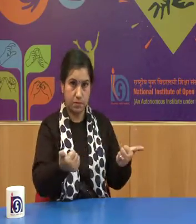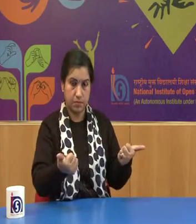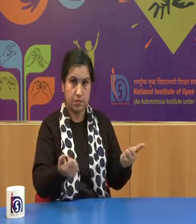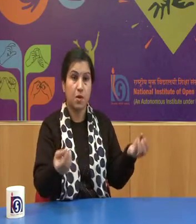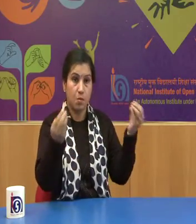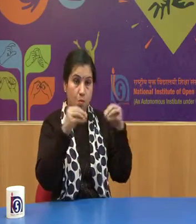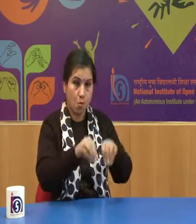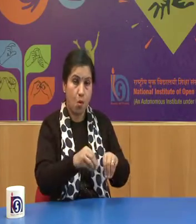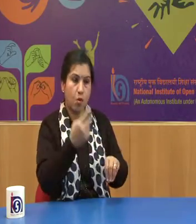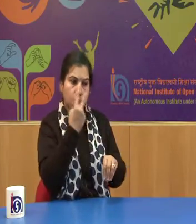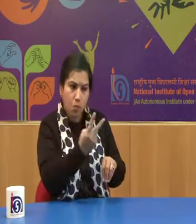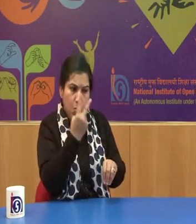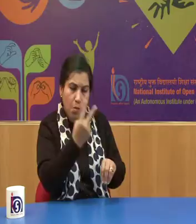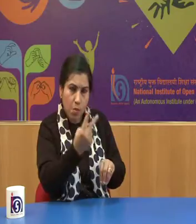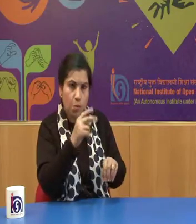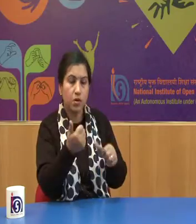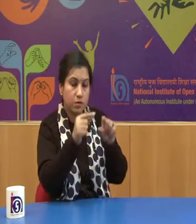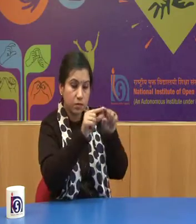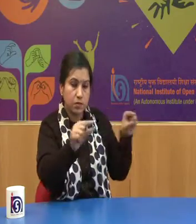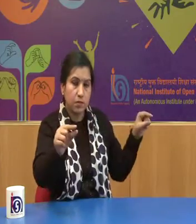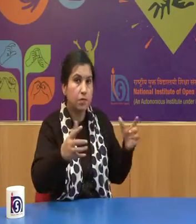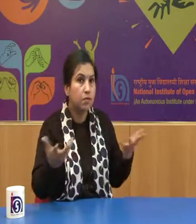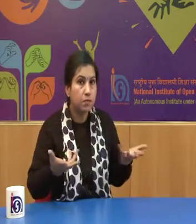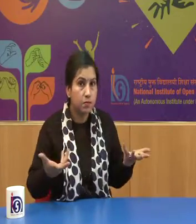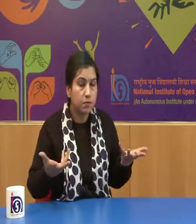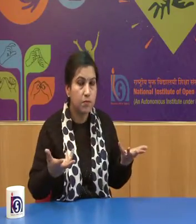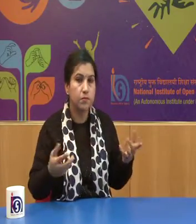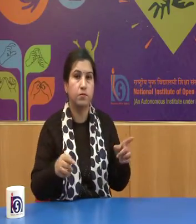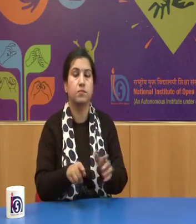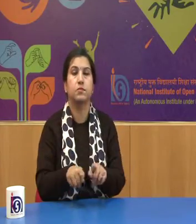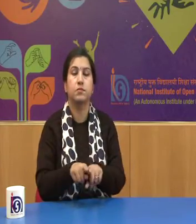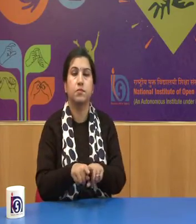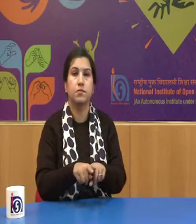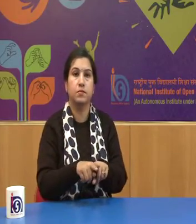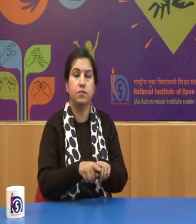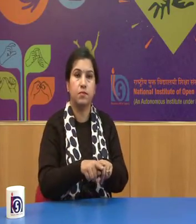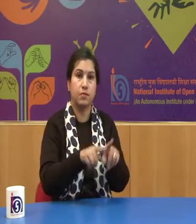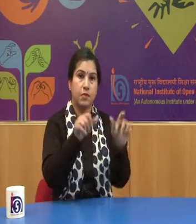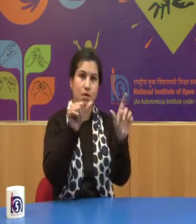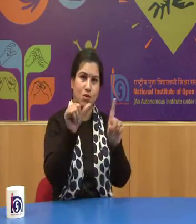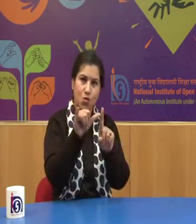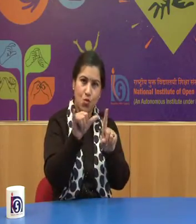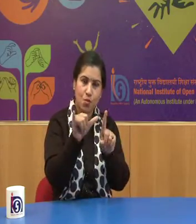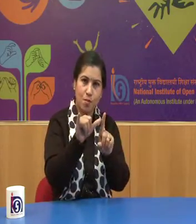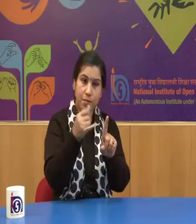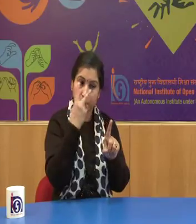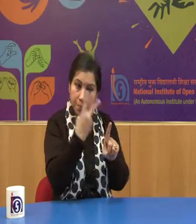For more and more such educational video, you can also subscribe our YouTube